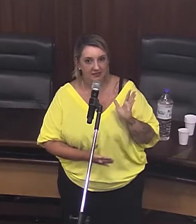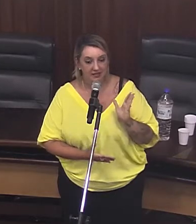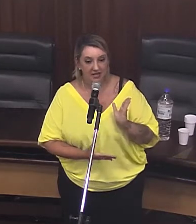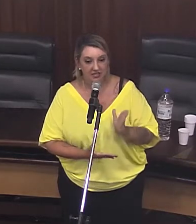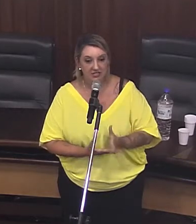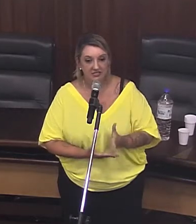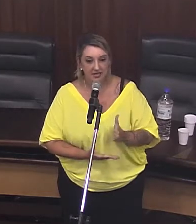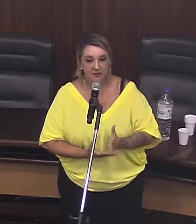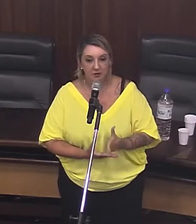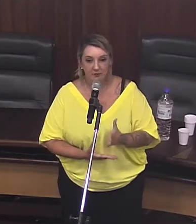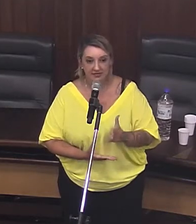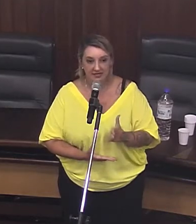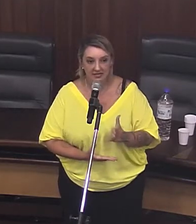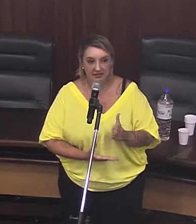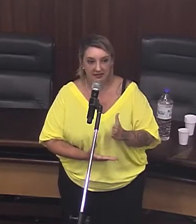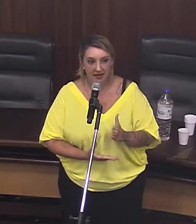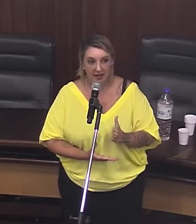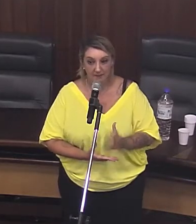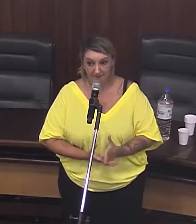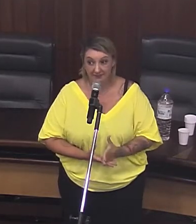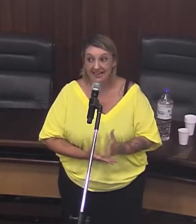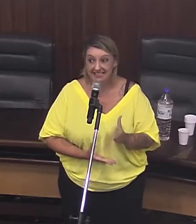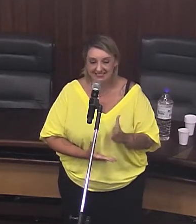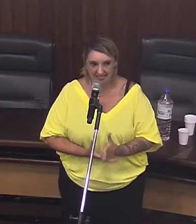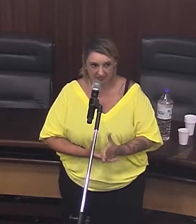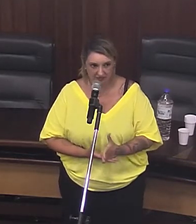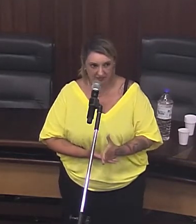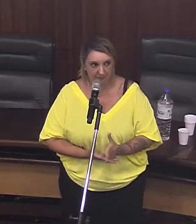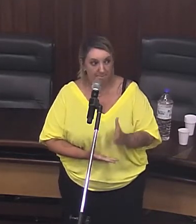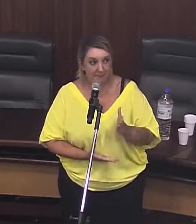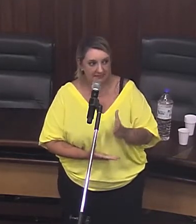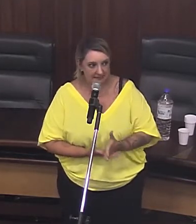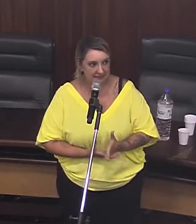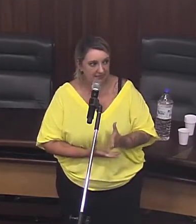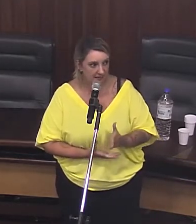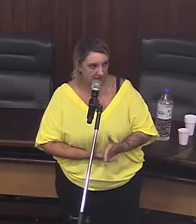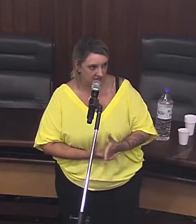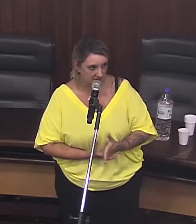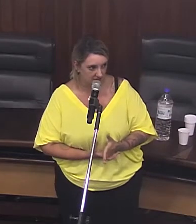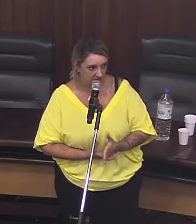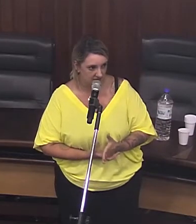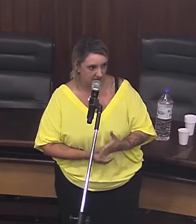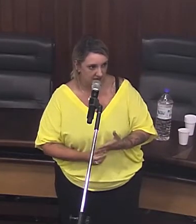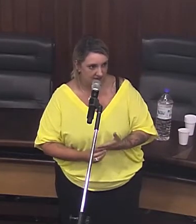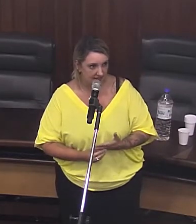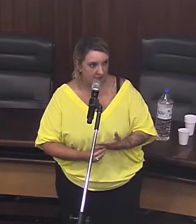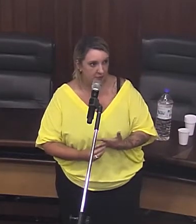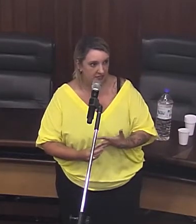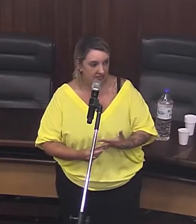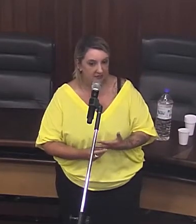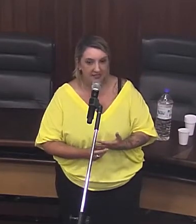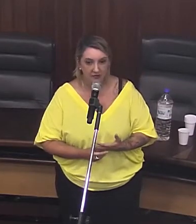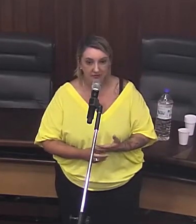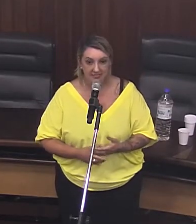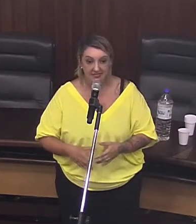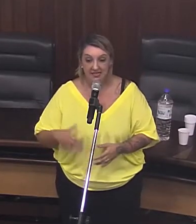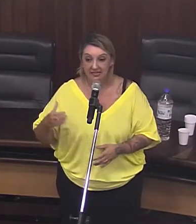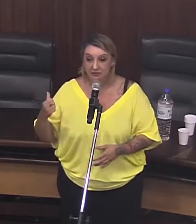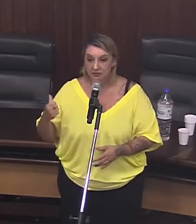A gente sempre começa às 7, britanicamente. Tá? Porque o que acontece? Nos outros